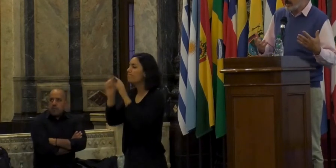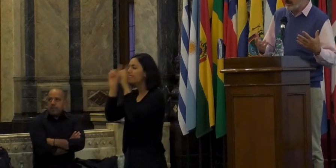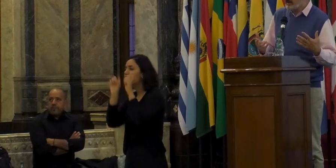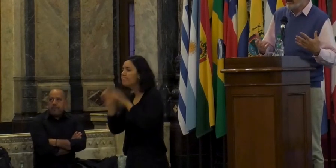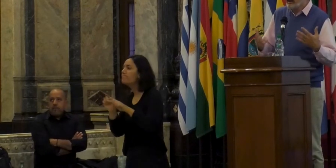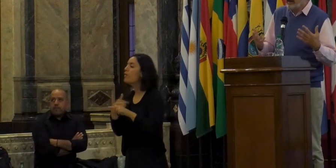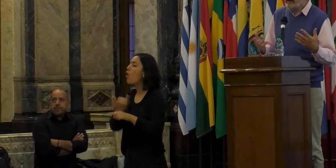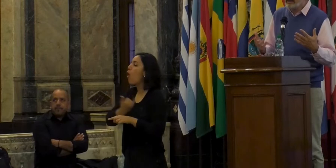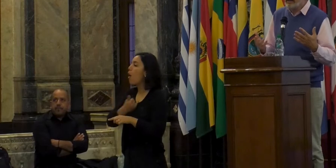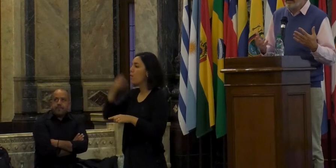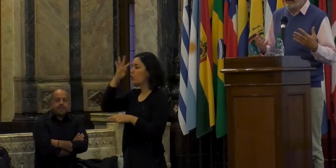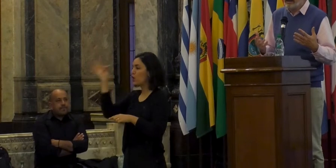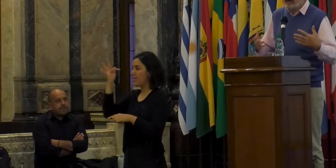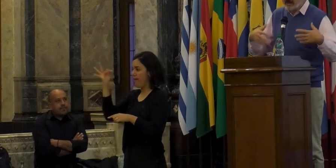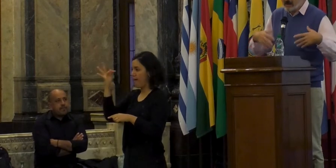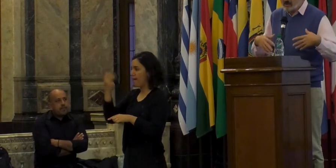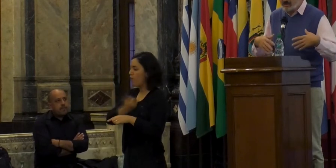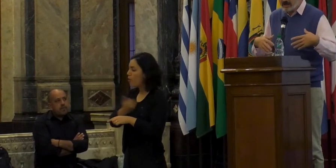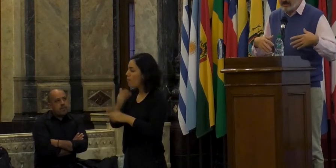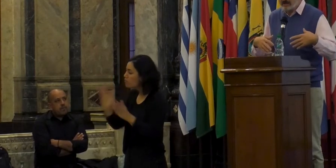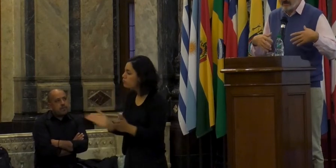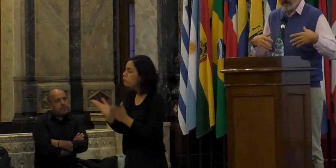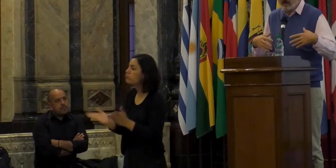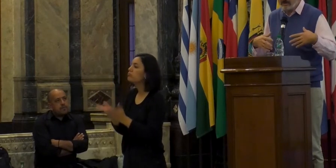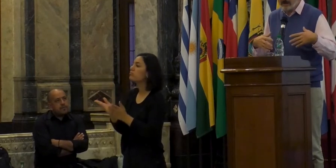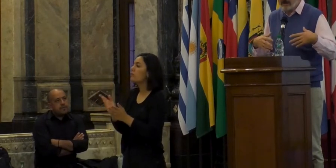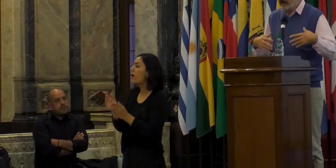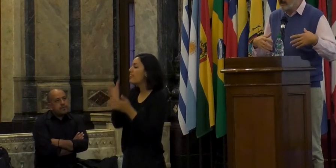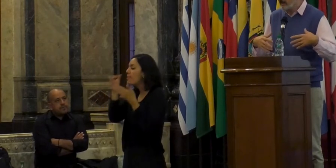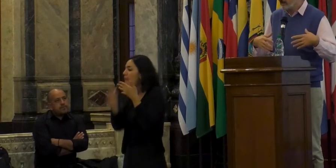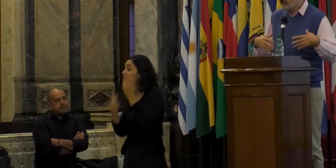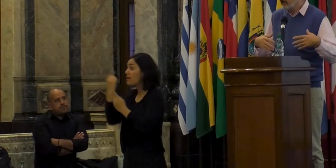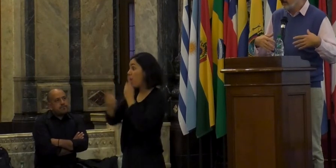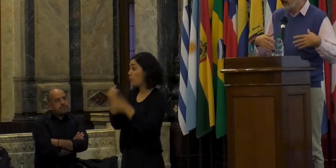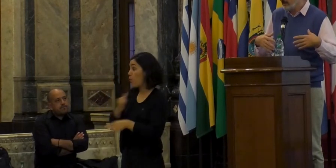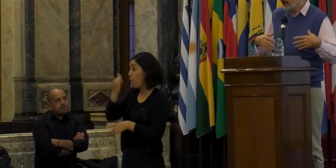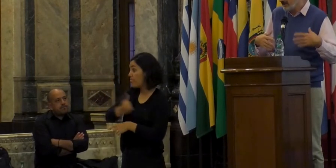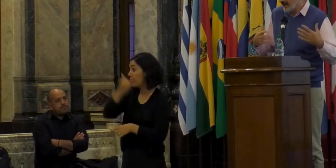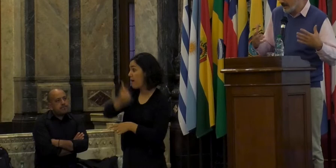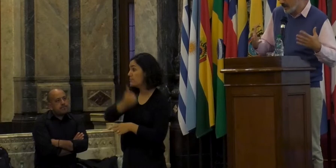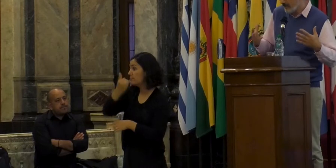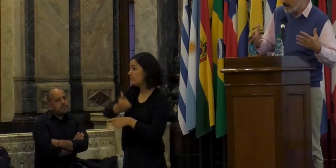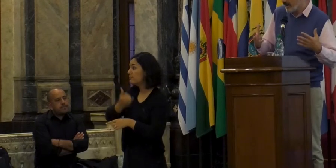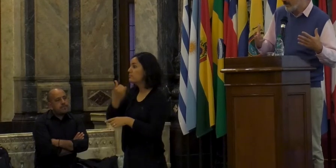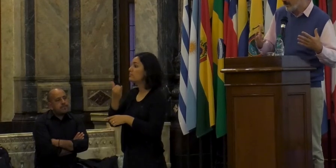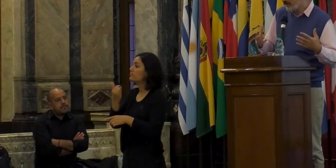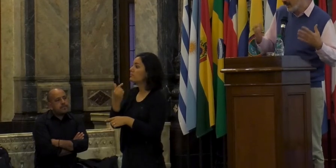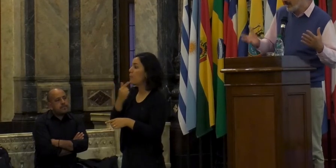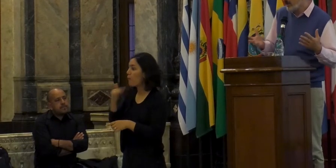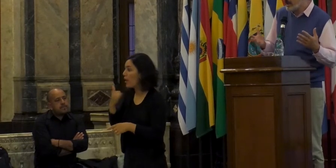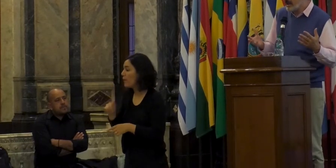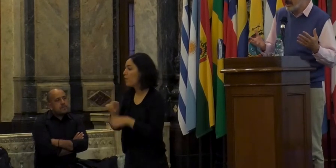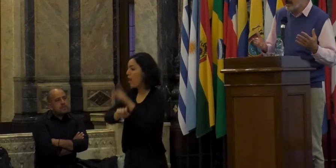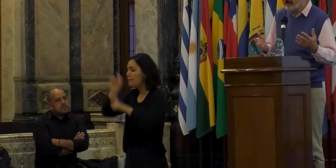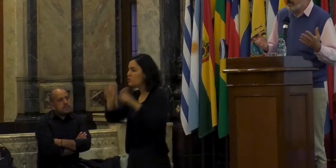de teoría desde las pequeñas cosas que nos van a contar, desde la etnografía de la